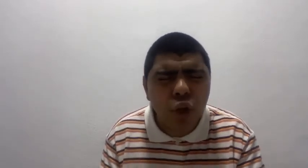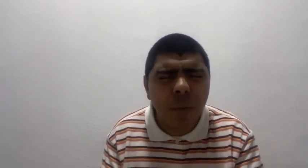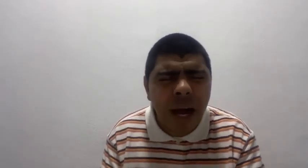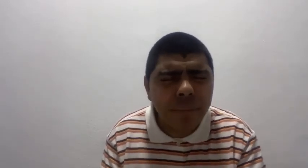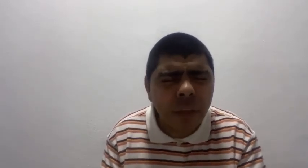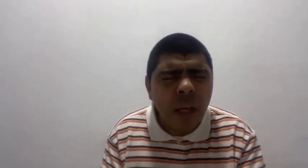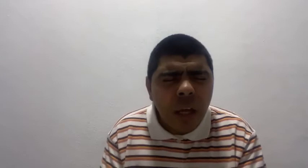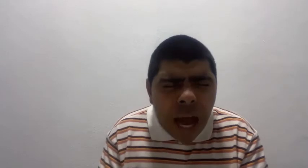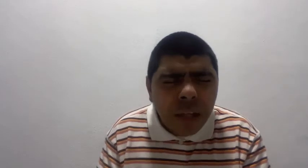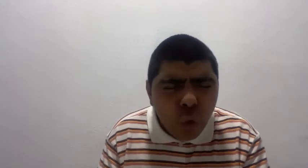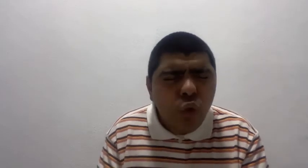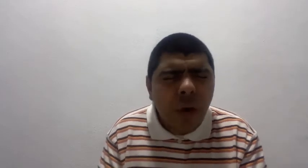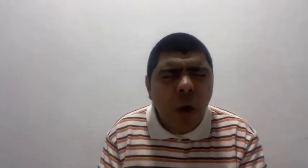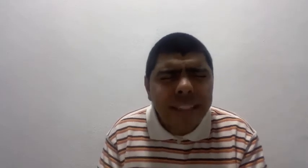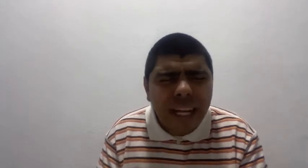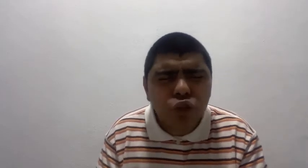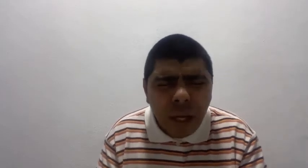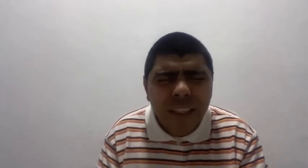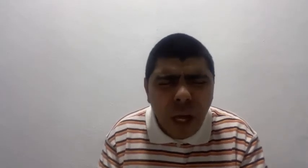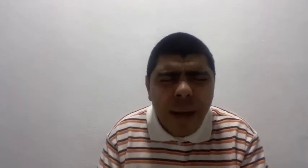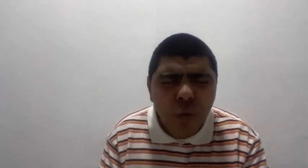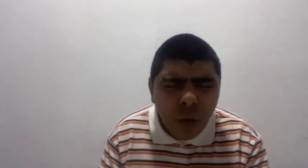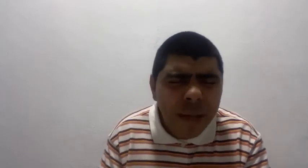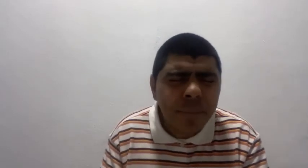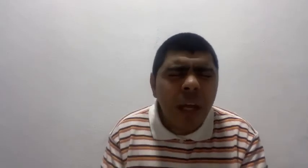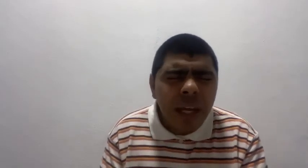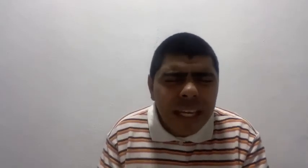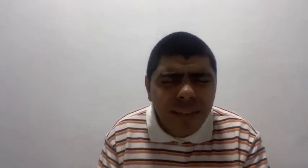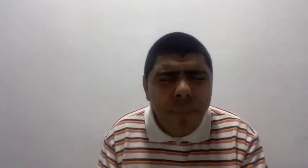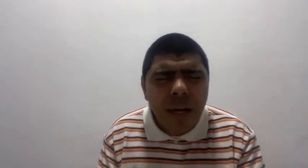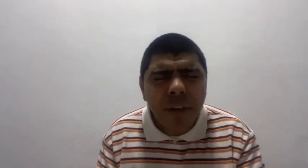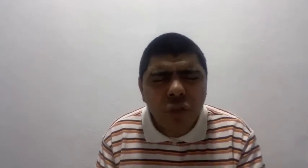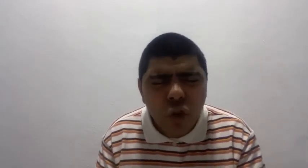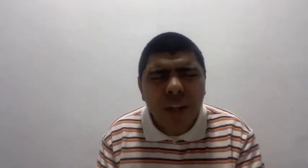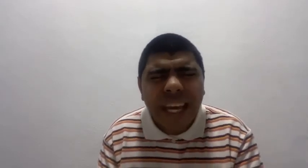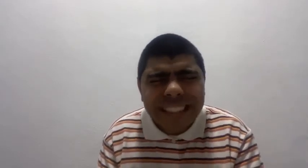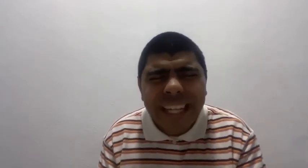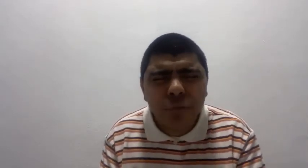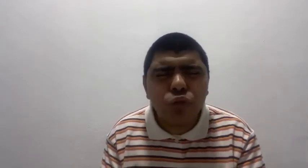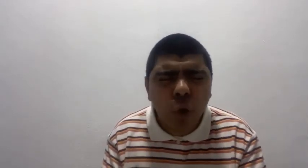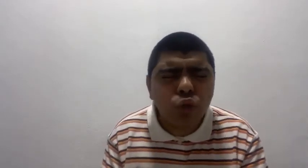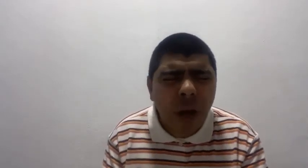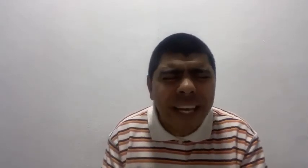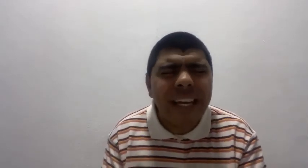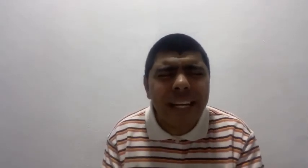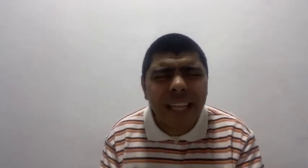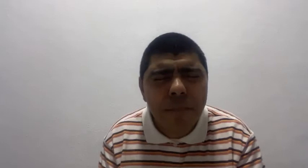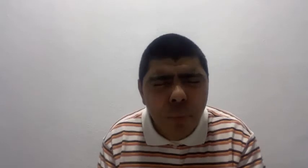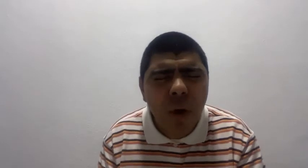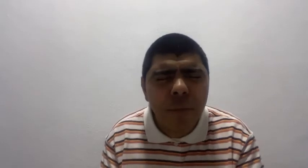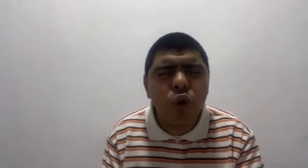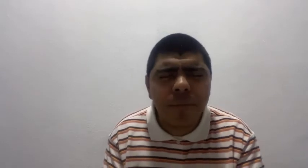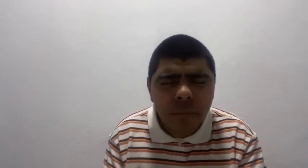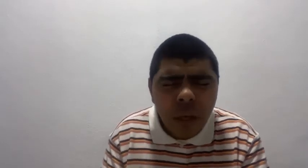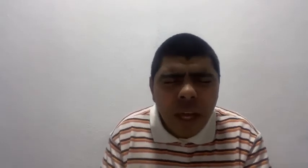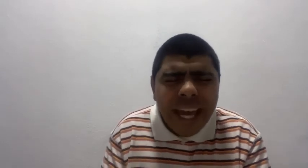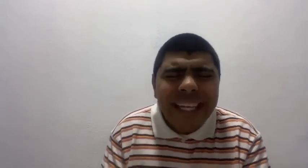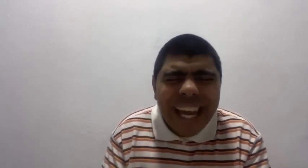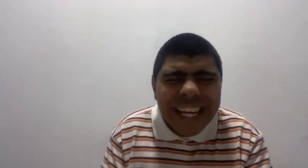Jehová. Ayúdanos a alcanzar esa madurez y esa perfección que tanto tú anhelas que el pueblo en